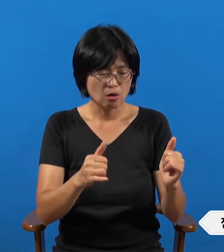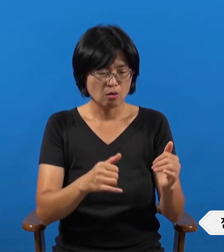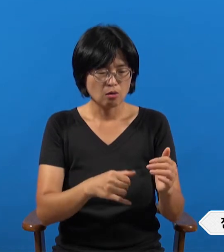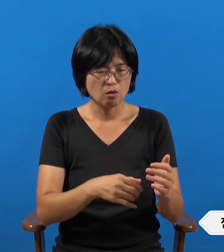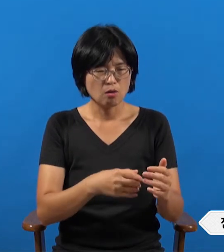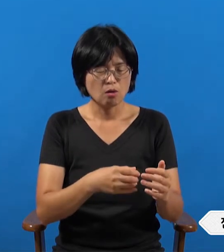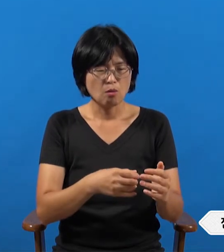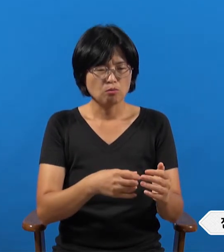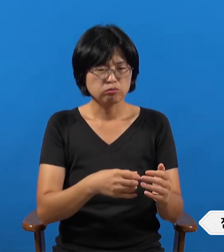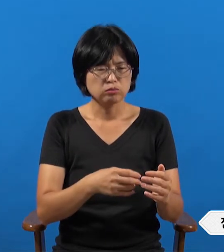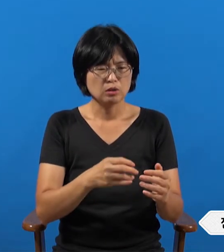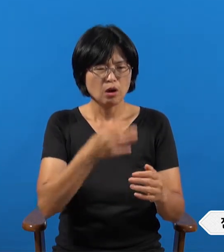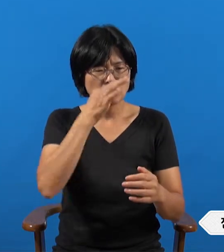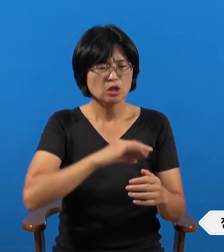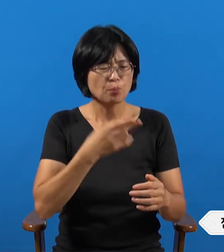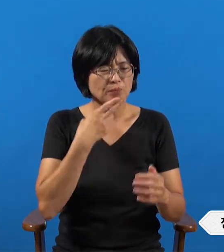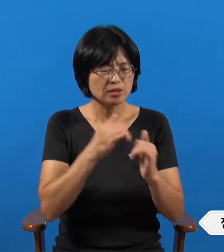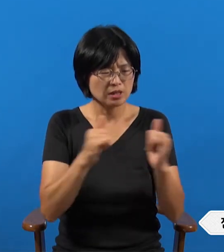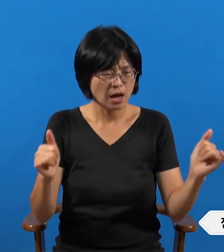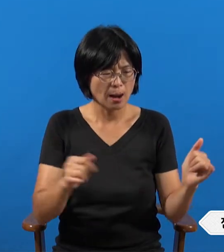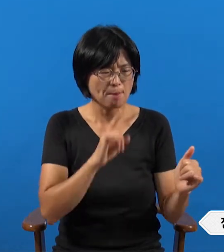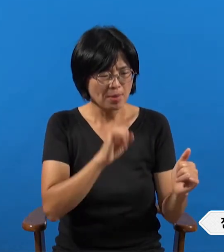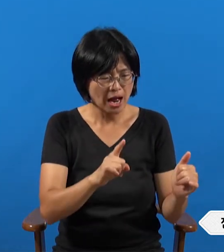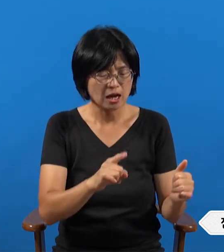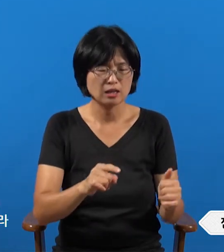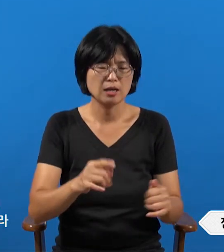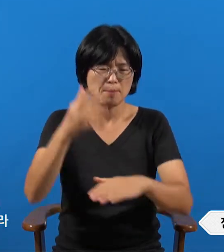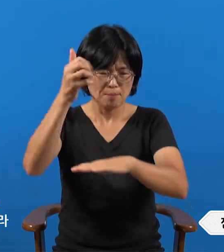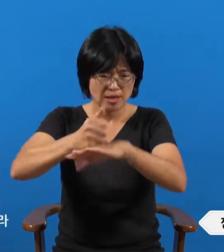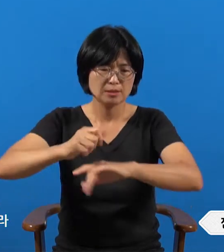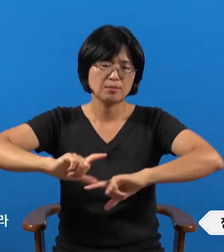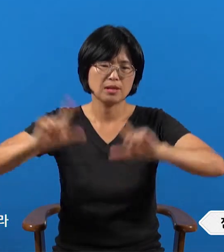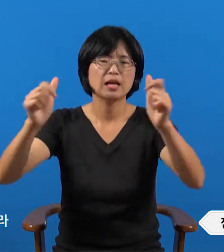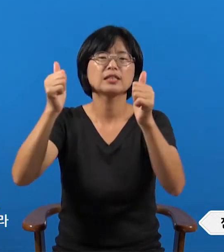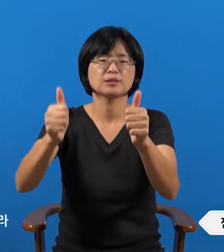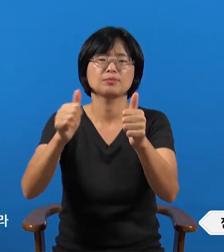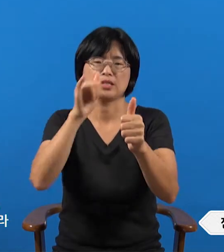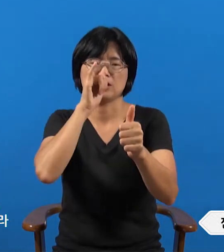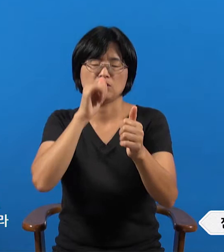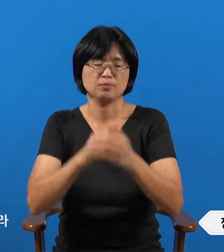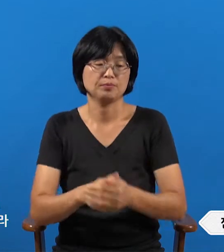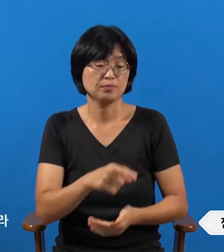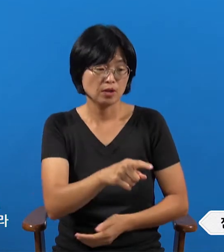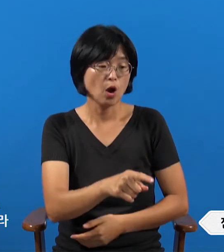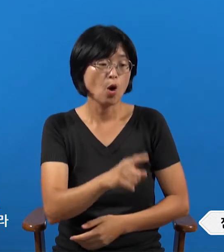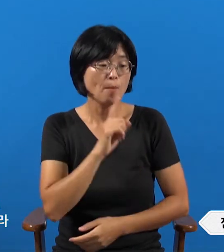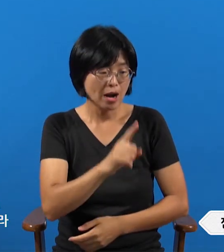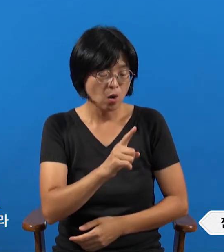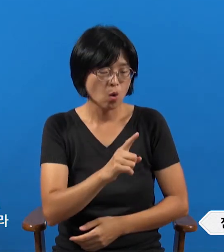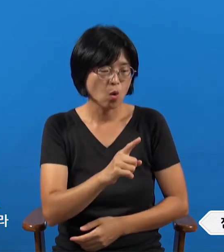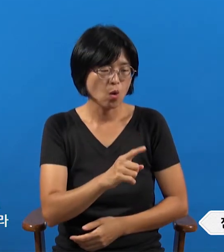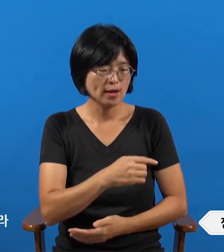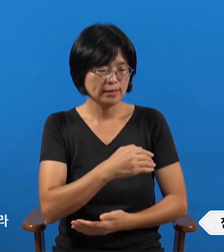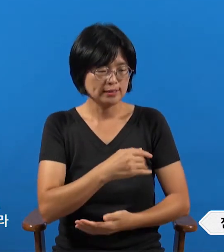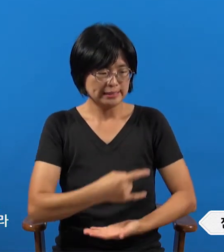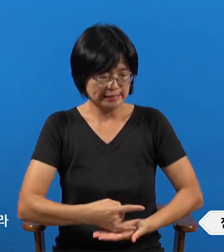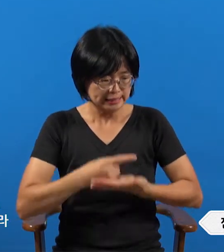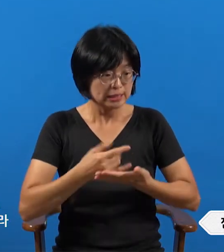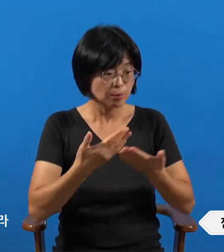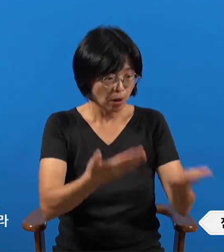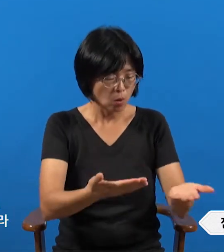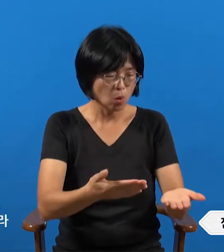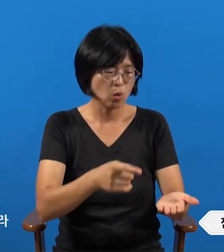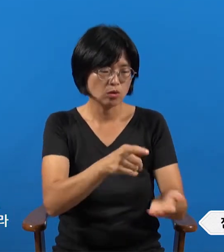하든지 심판날에 이에 대하여 신문을 받으리니 내 말로 의롭다함을 받고 내 말로 정죄함을